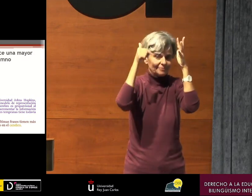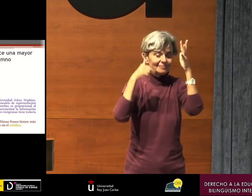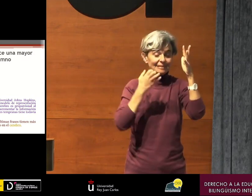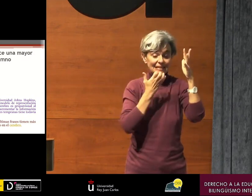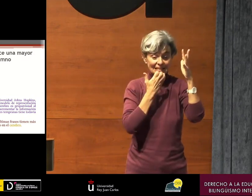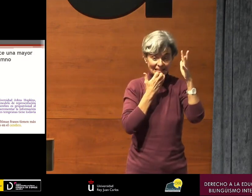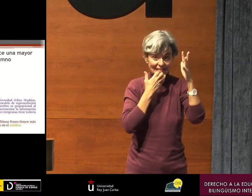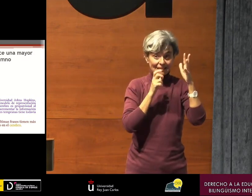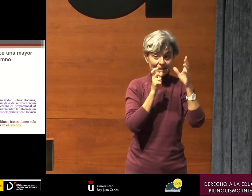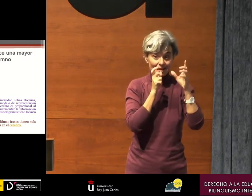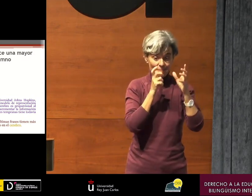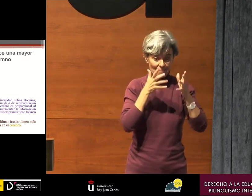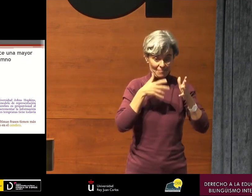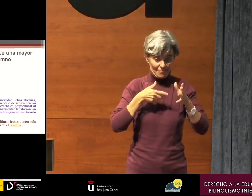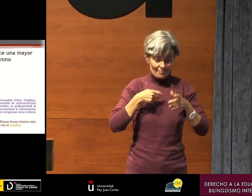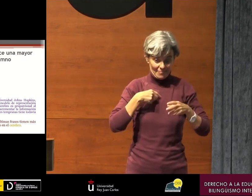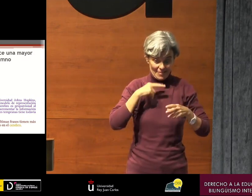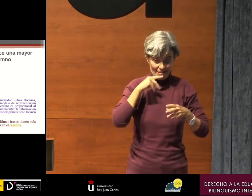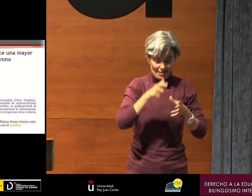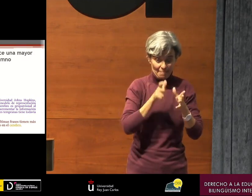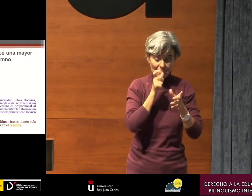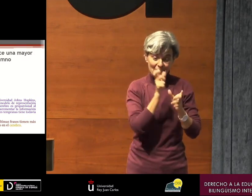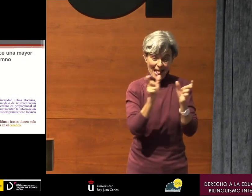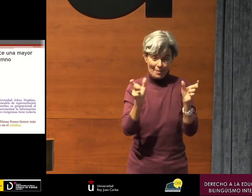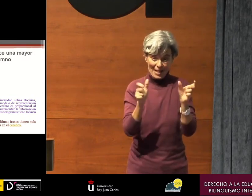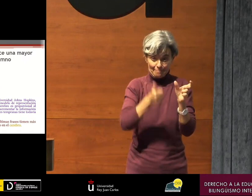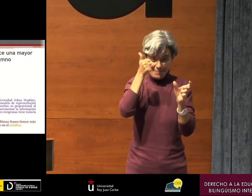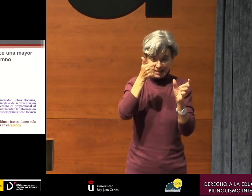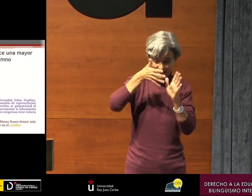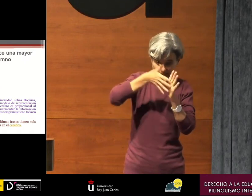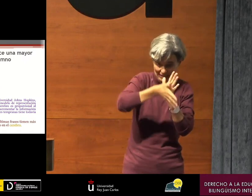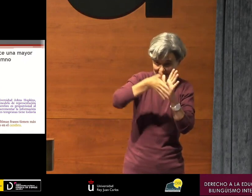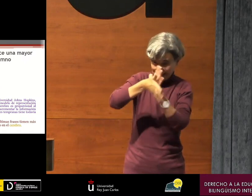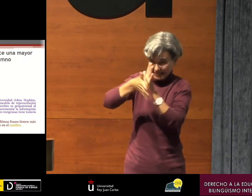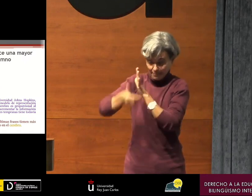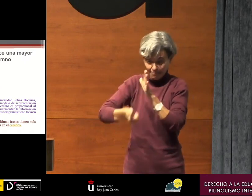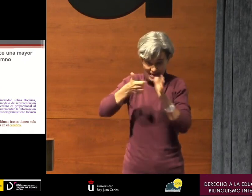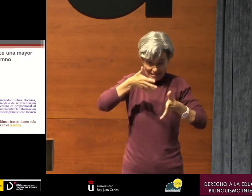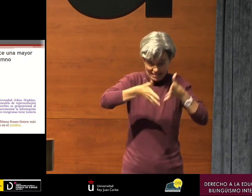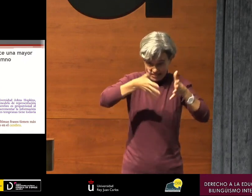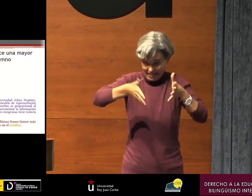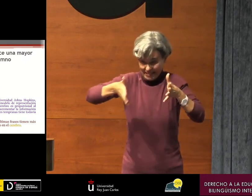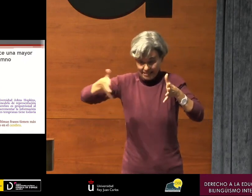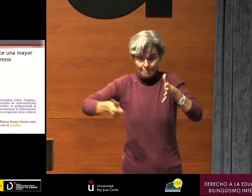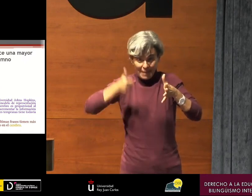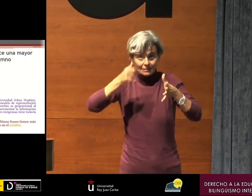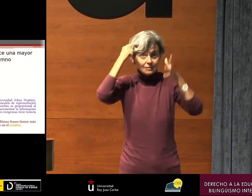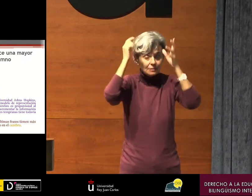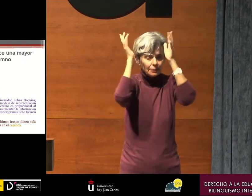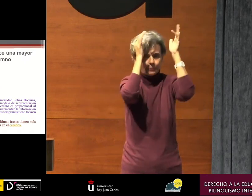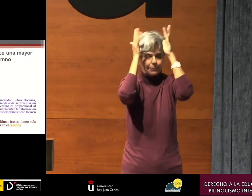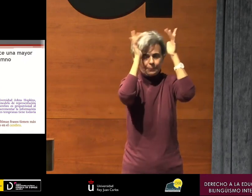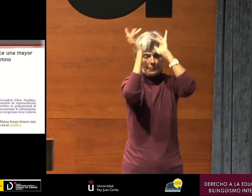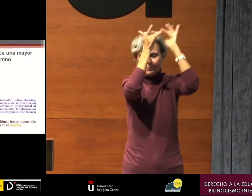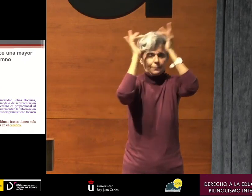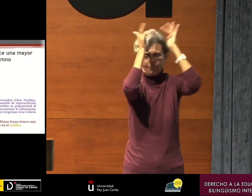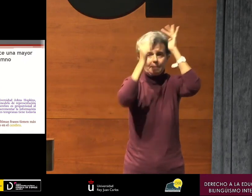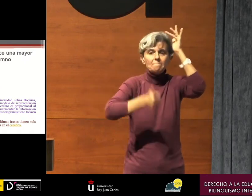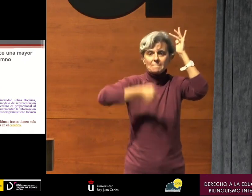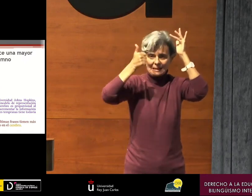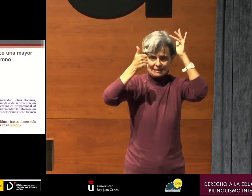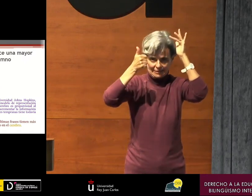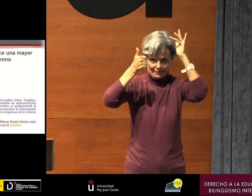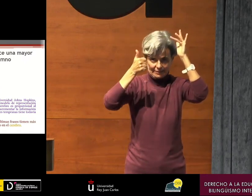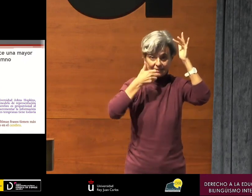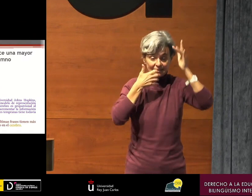ha investigado las neuronas y ha determinado que el número de neuronas que se